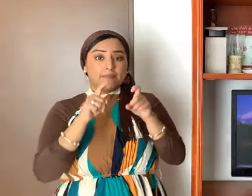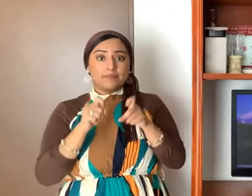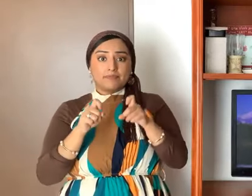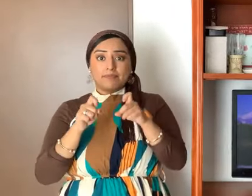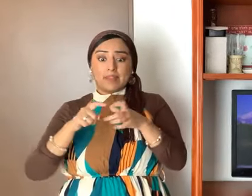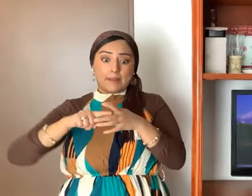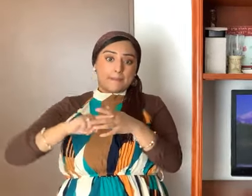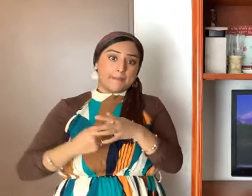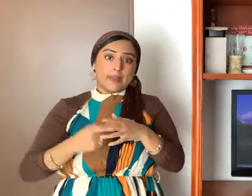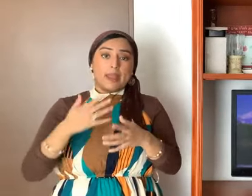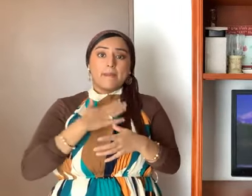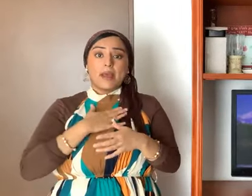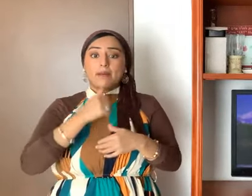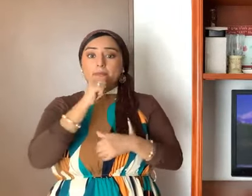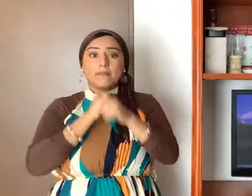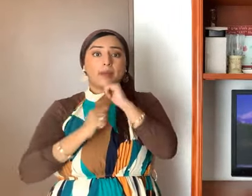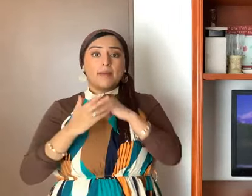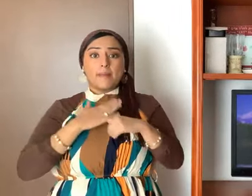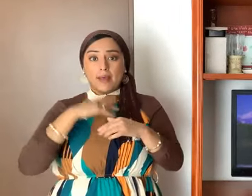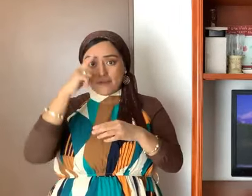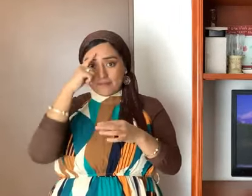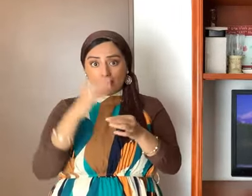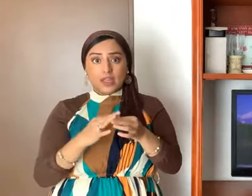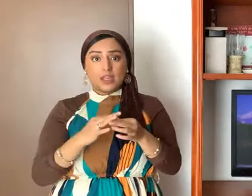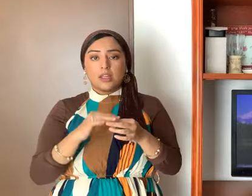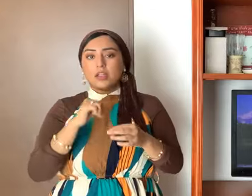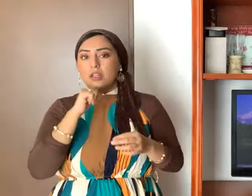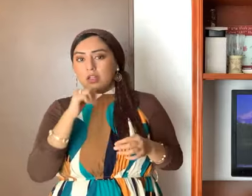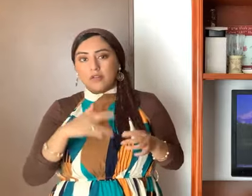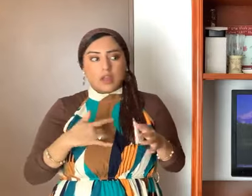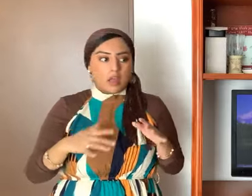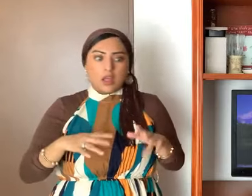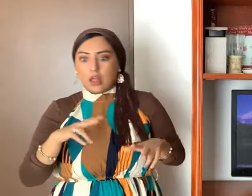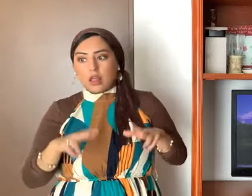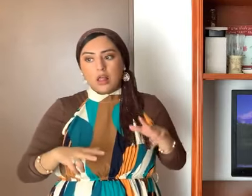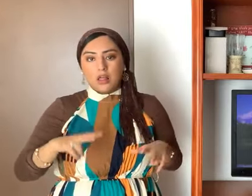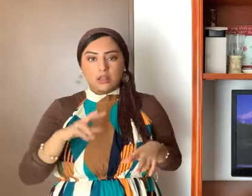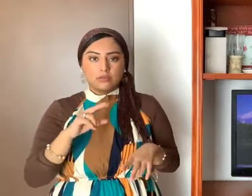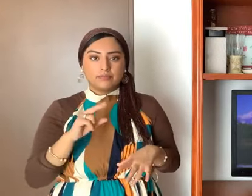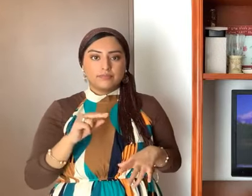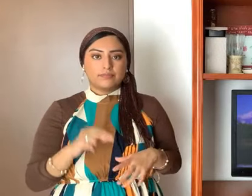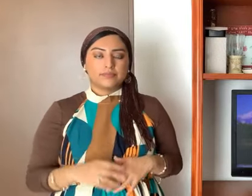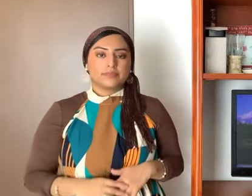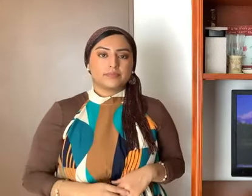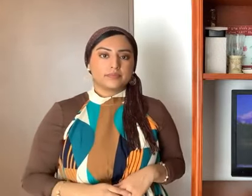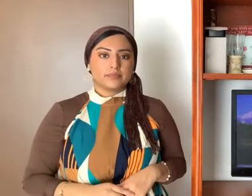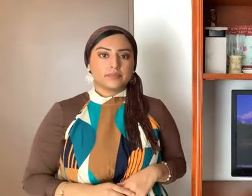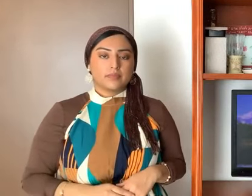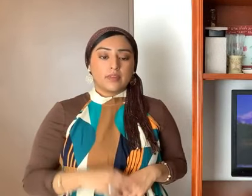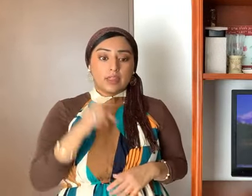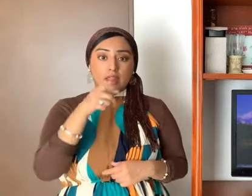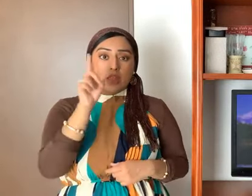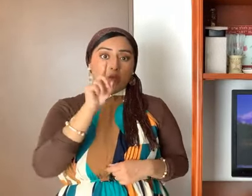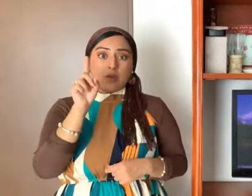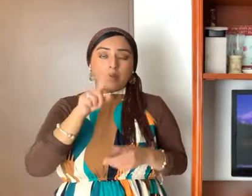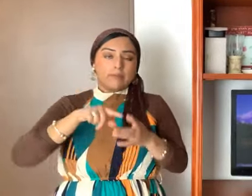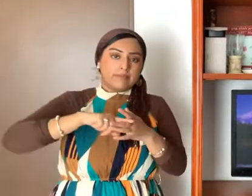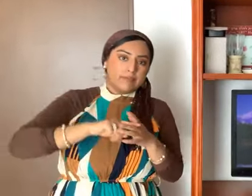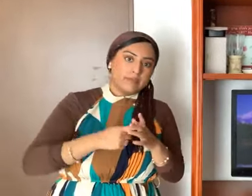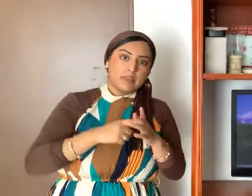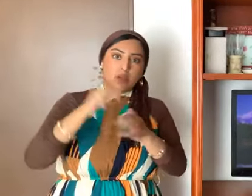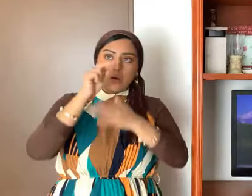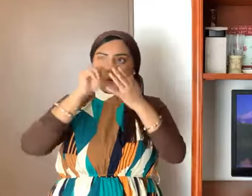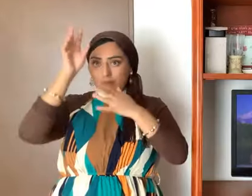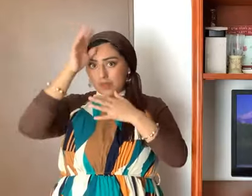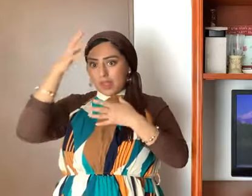mi paciencia y mi fe no tambalean. ¡Qué tremendo! Ahí es donde empieza a sembrarnos el